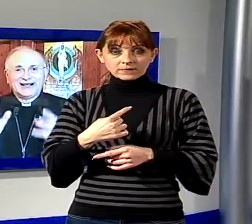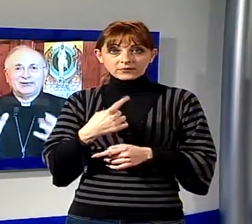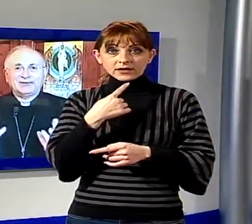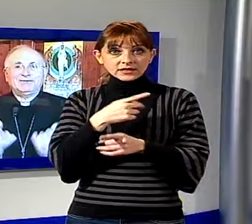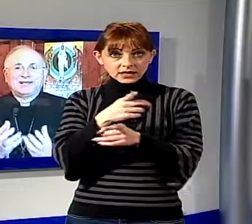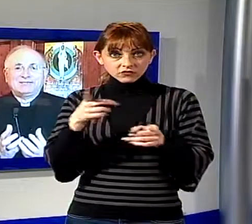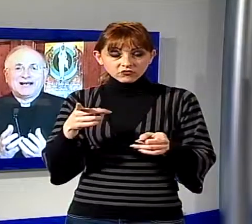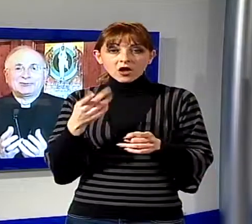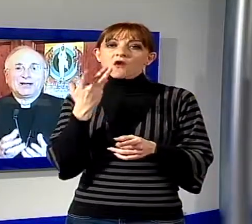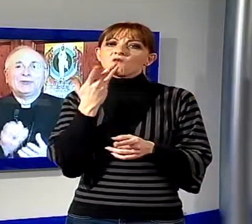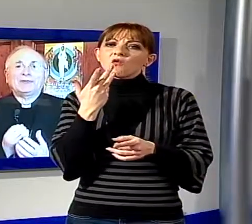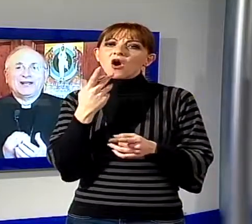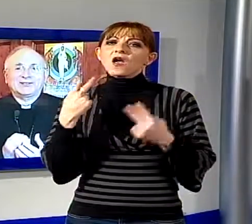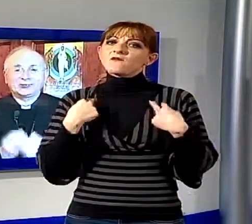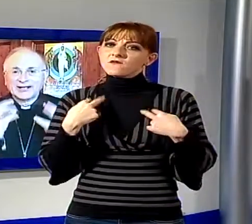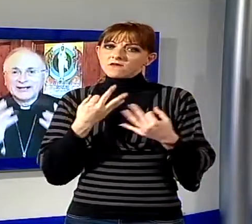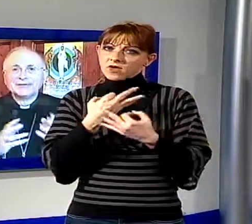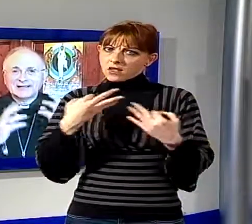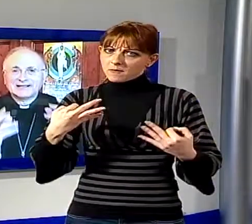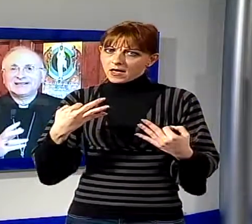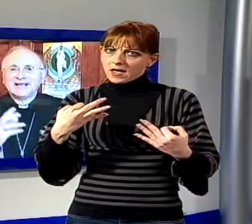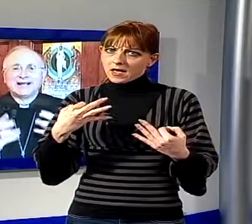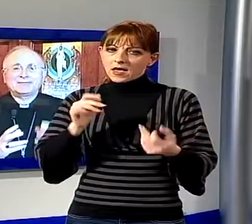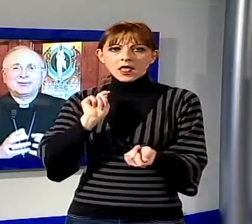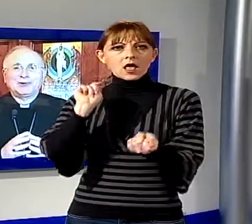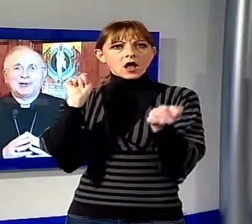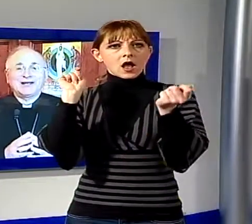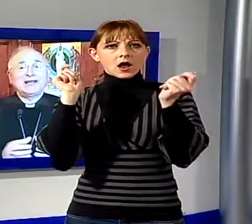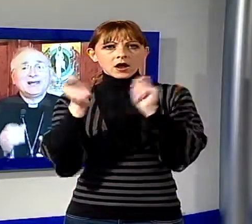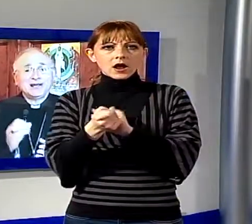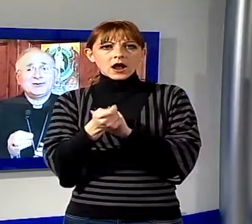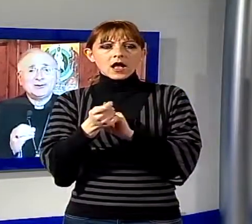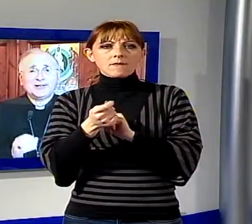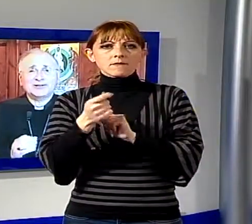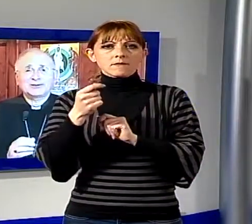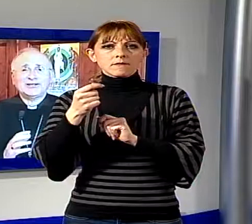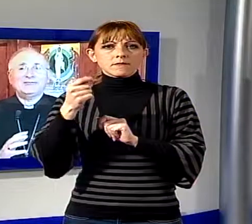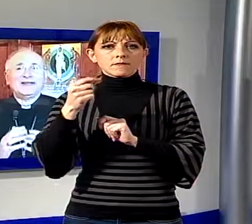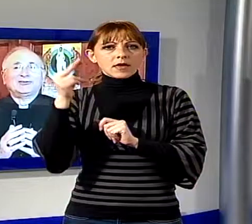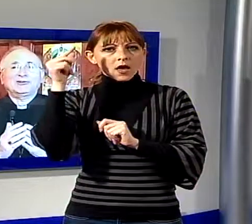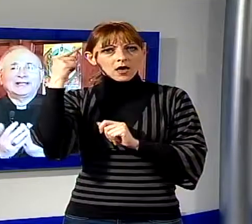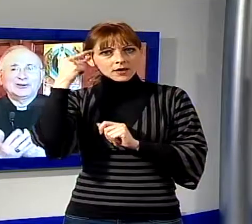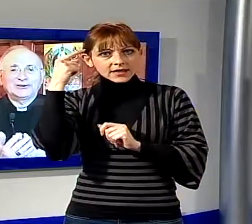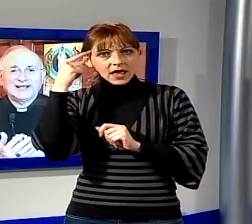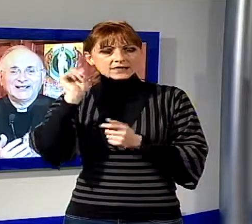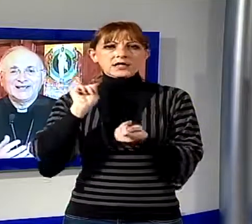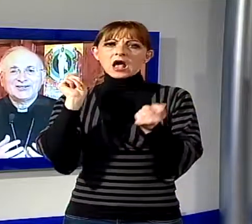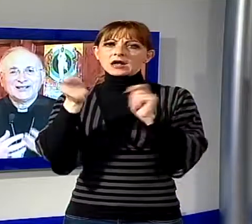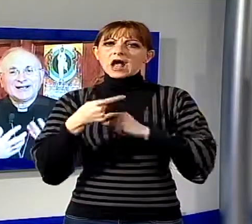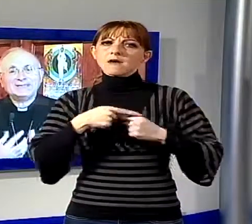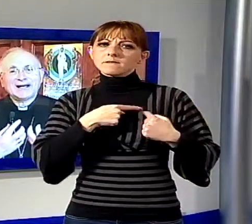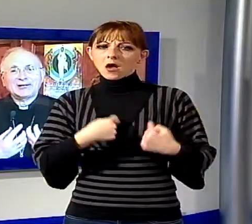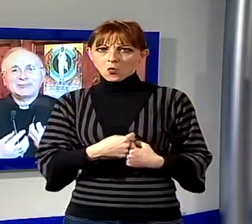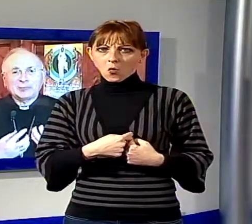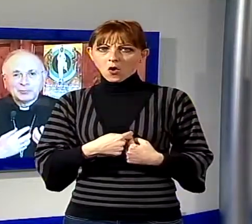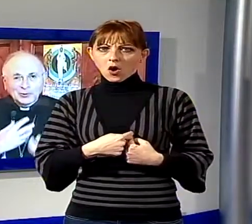da cristiano e vivere la Pasqua? Convertiti, cioè cambia mentalità, cambia cuore. Ecco, io credo che verso la donna c'è